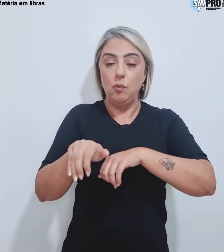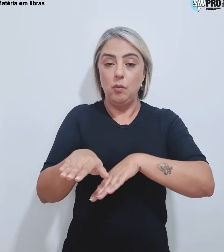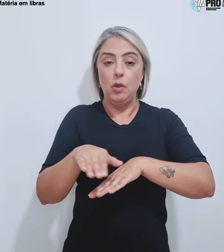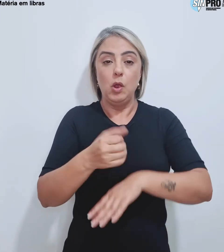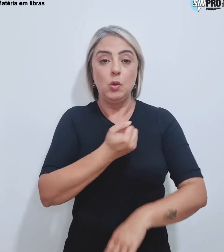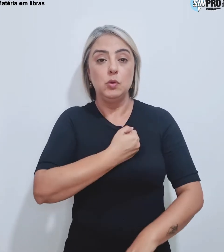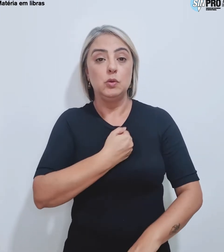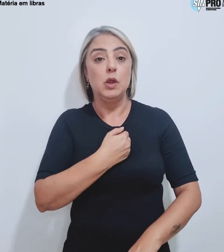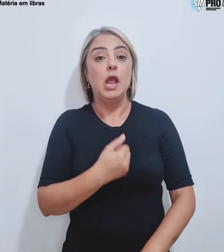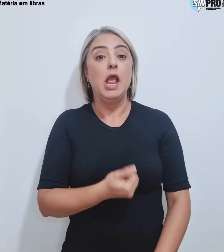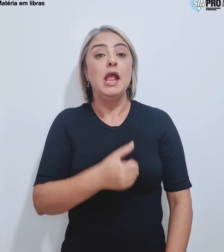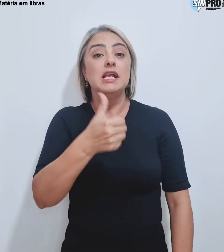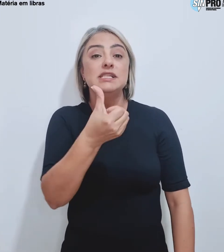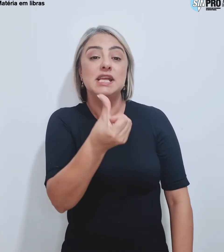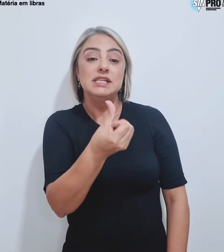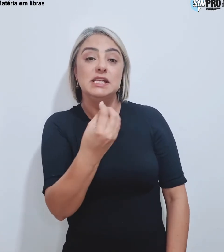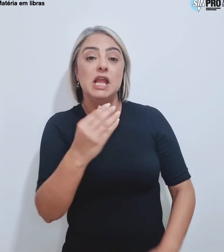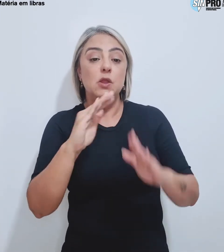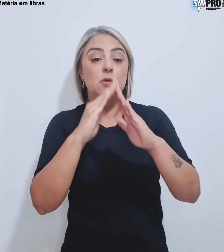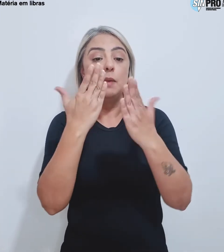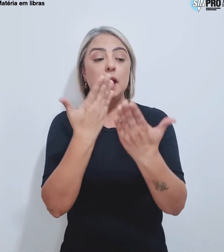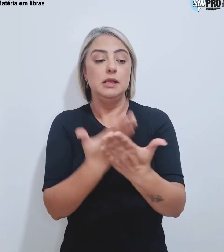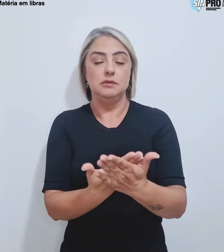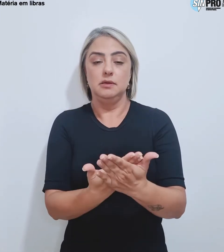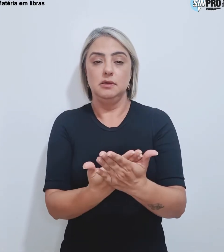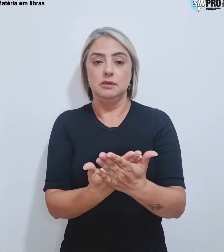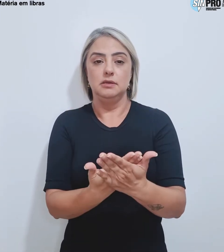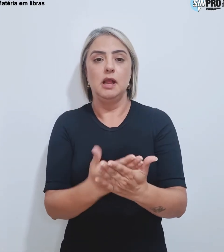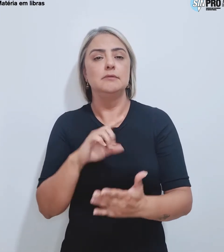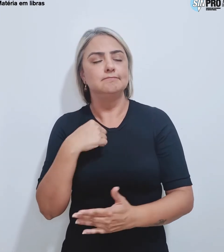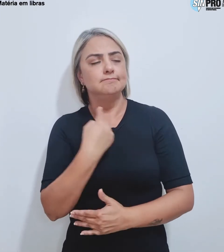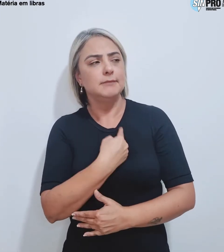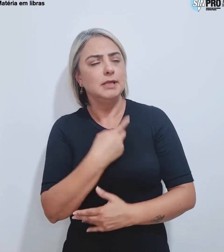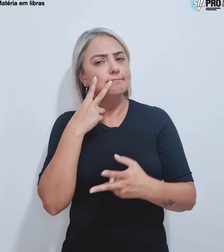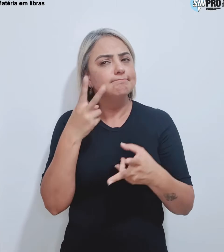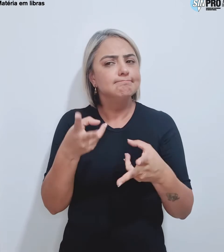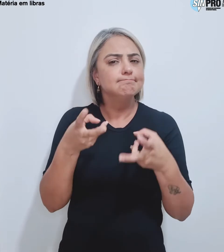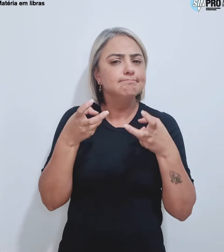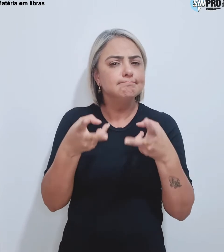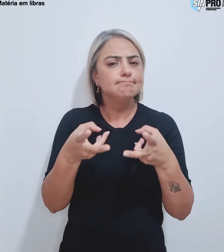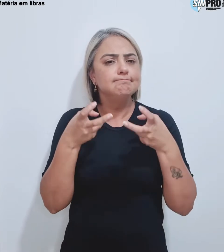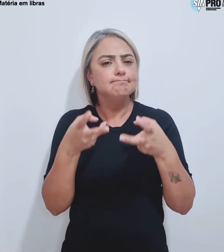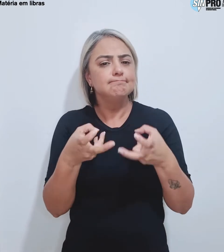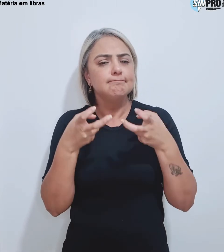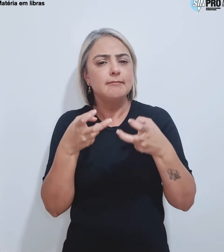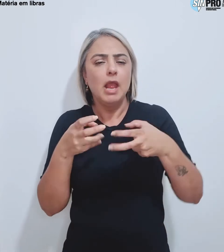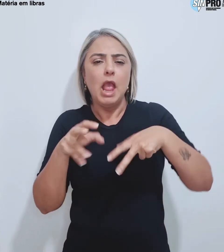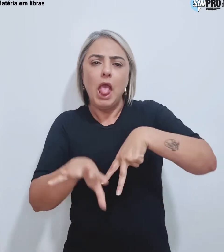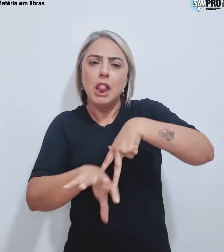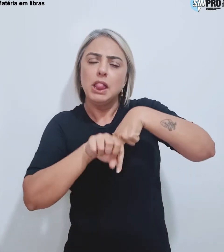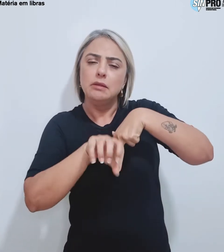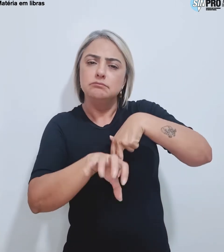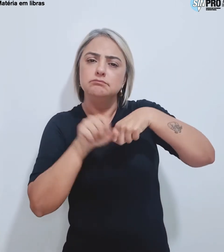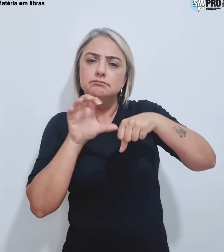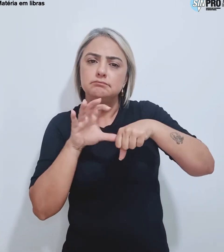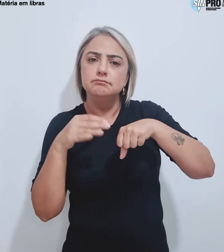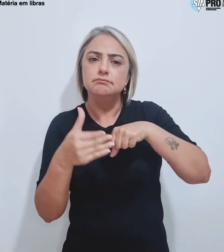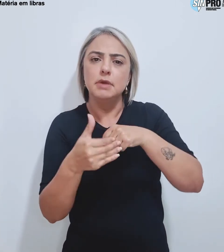número chegou a 61 escolas. A gente vem vendo os casos de